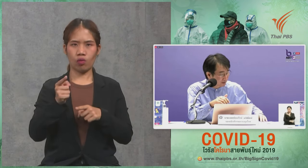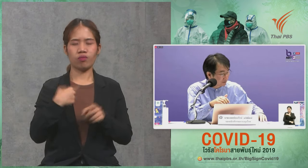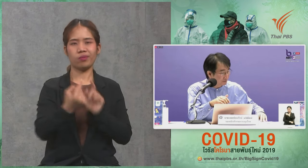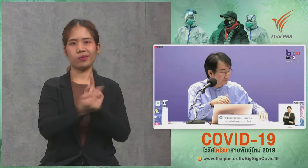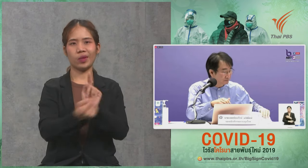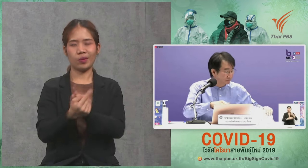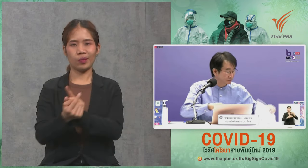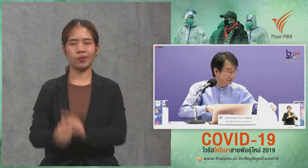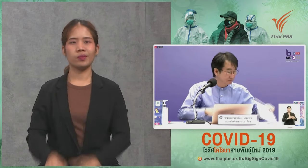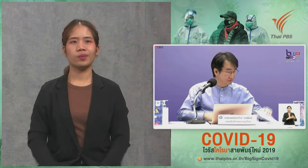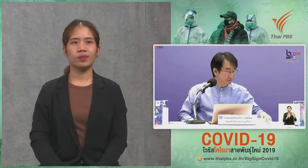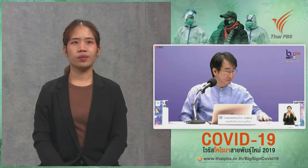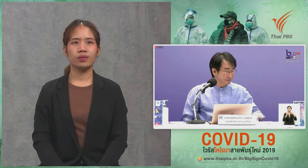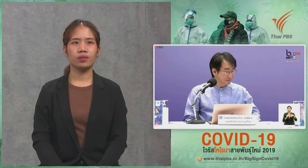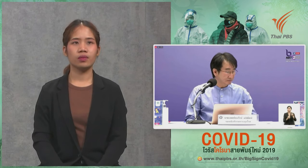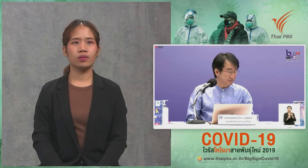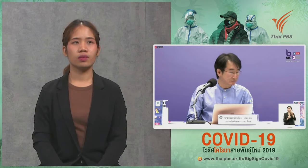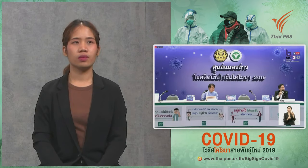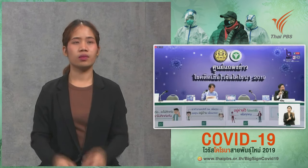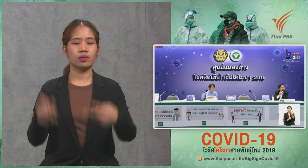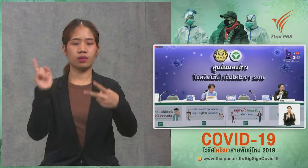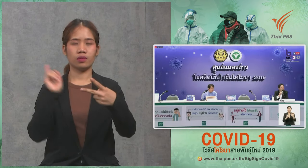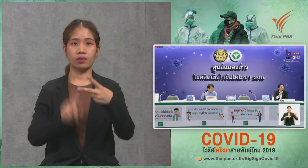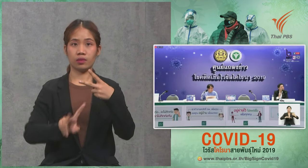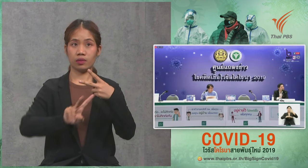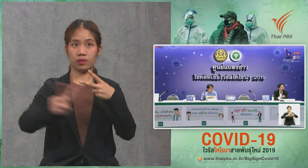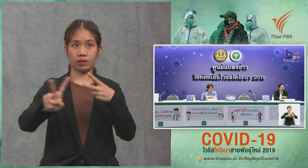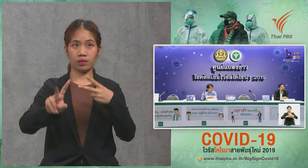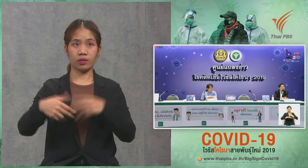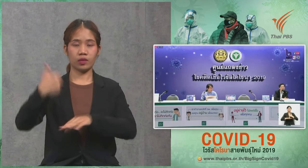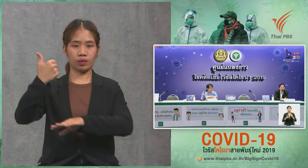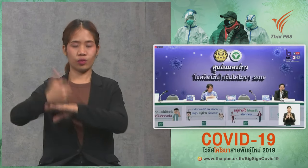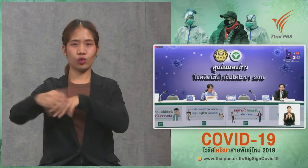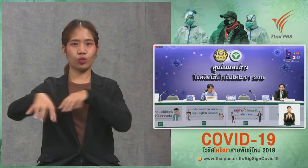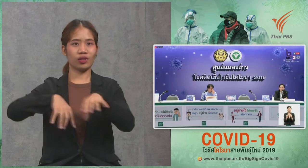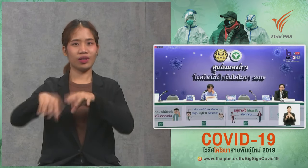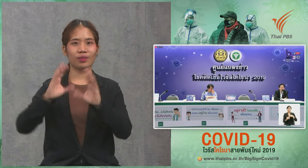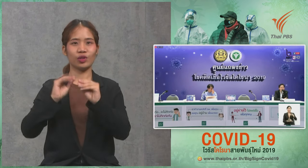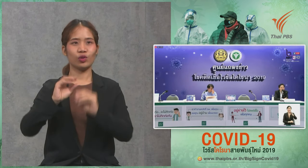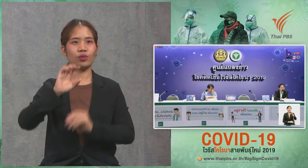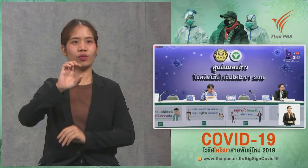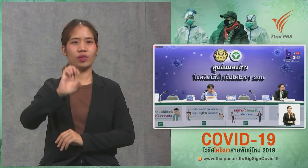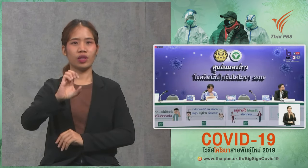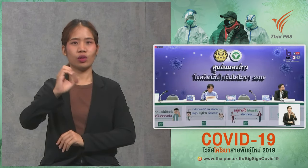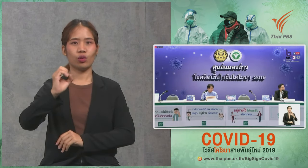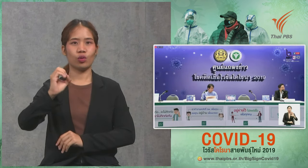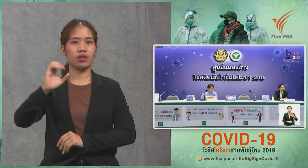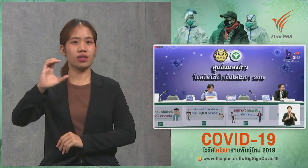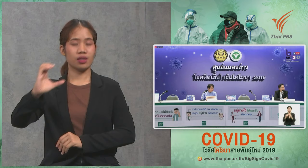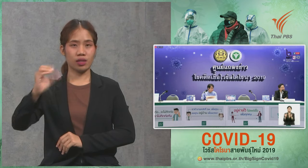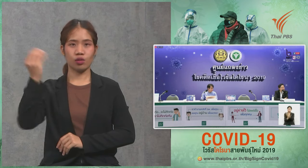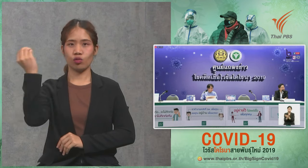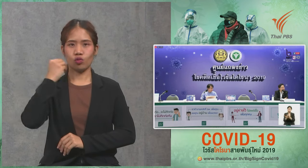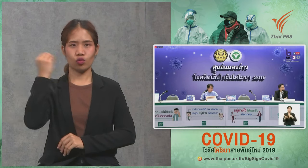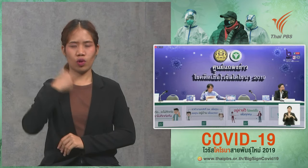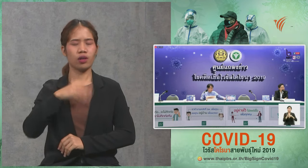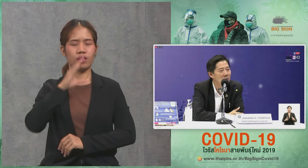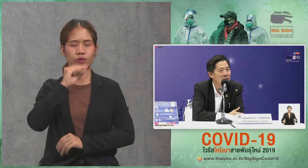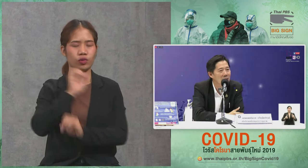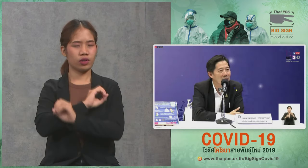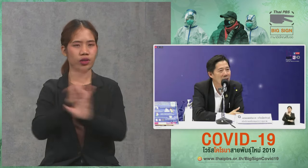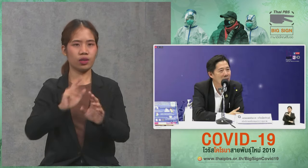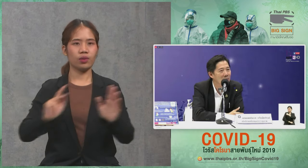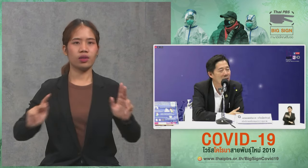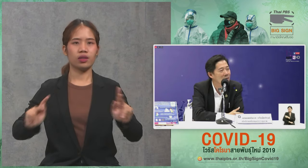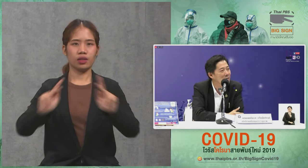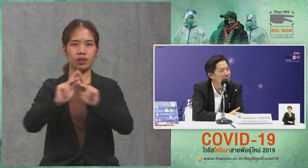เรื่องที่สองนะครับในฐานะผู้บริหารได้ประชุม EOC ทุกวันนะครับยืนยันว่ากระทรวงสาธารณสุขให้ความ